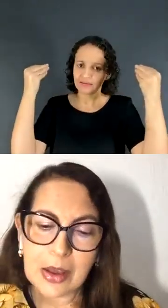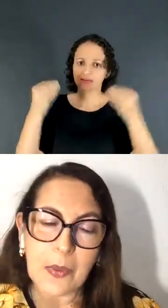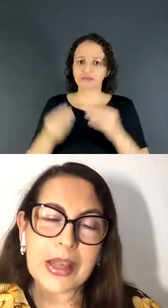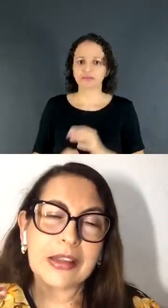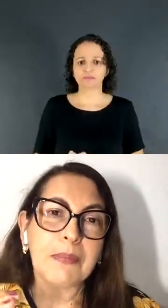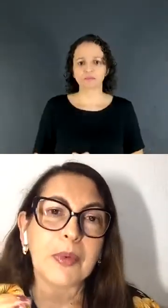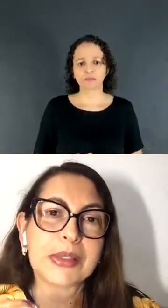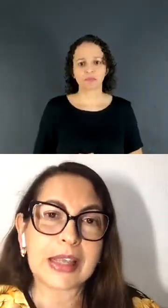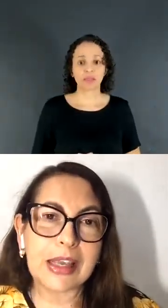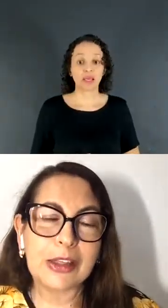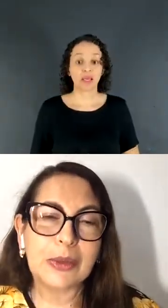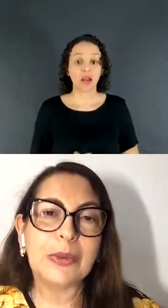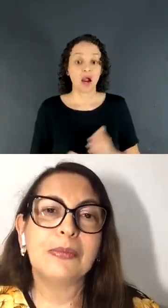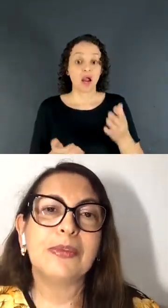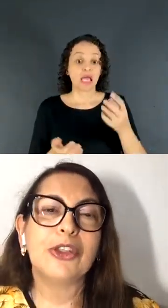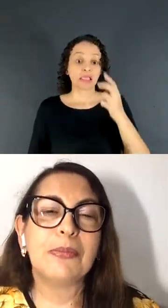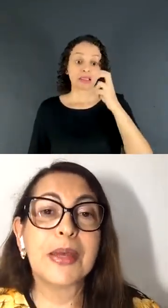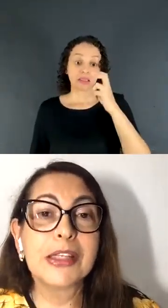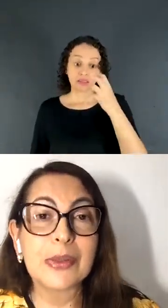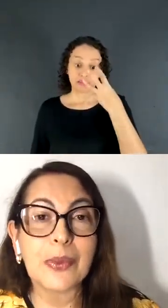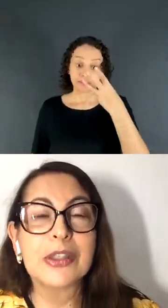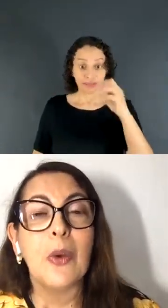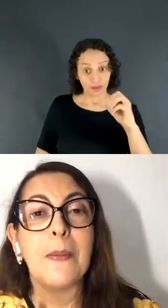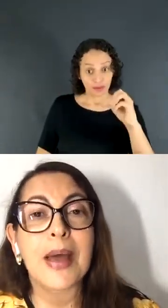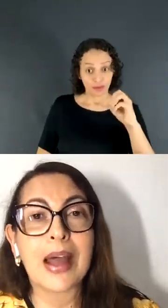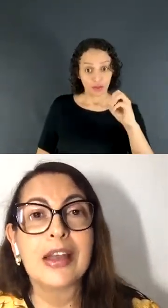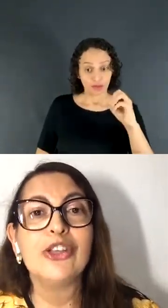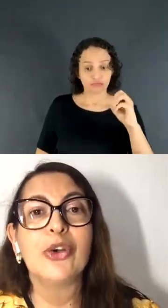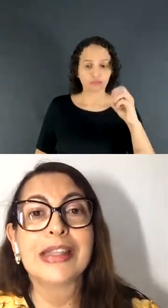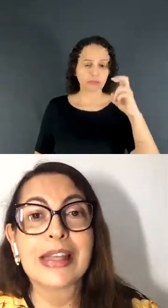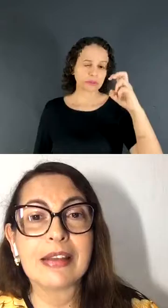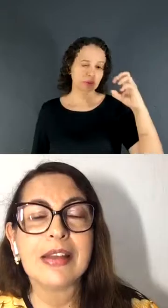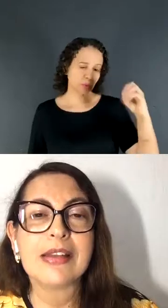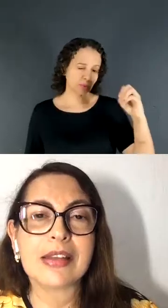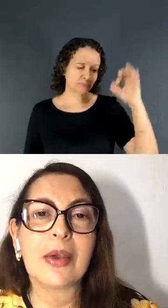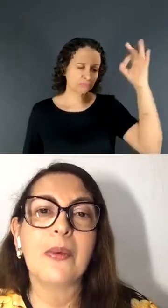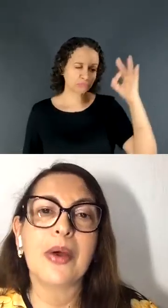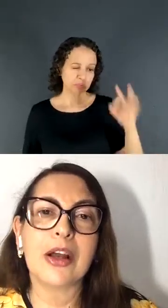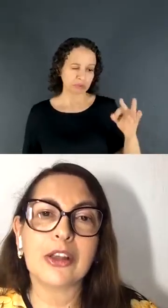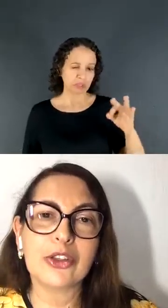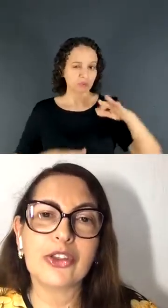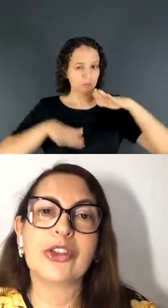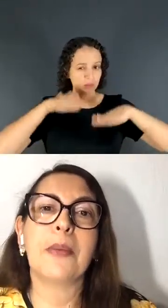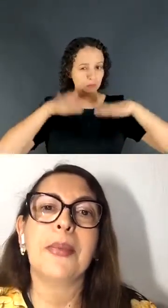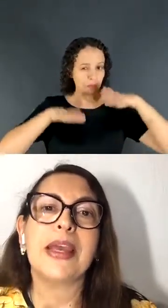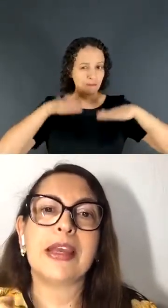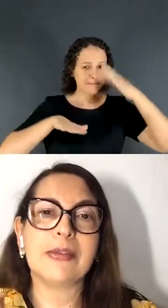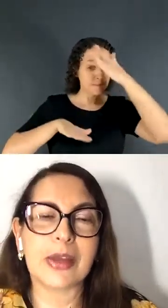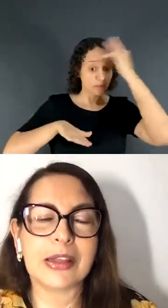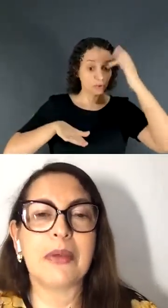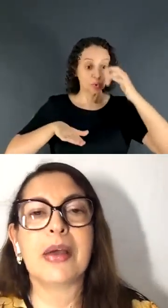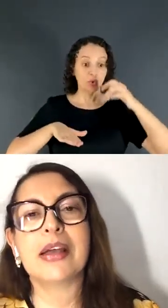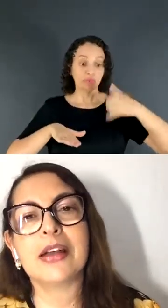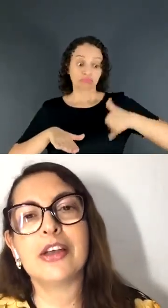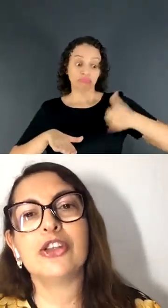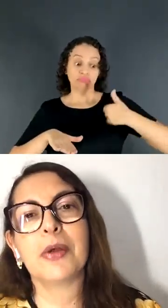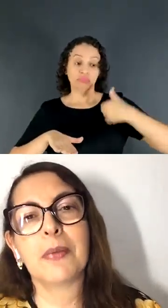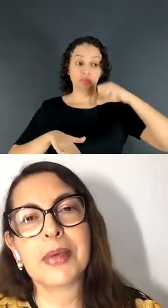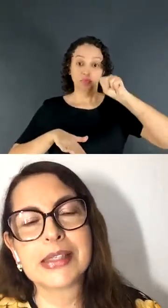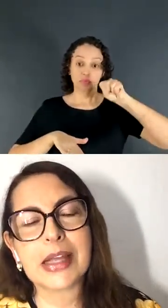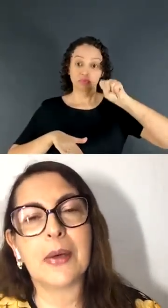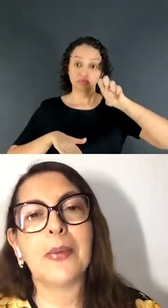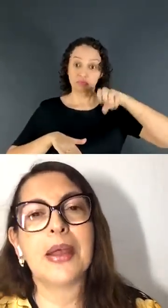a 50% de pessoas com mais de 85 anos também, né, tem uma